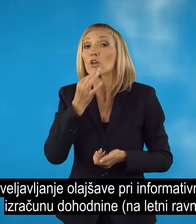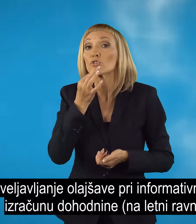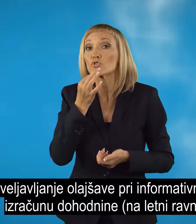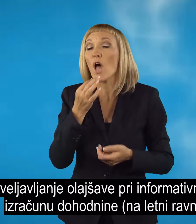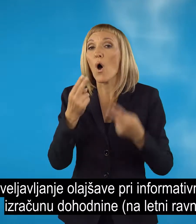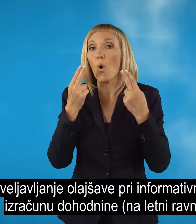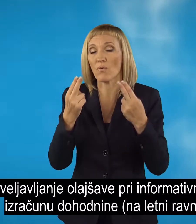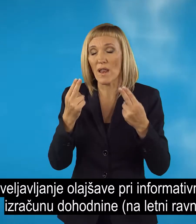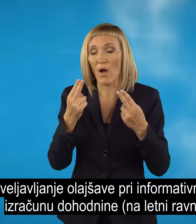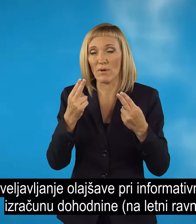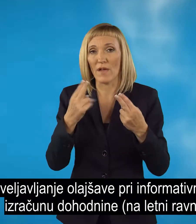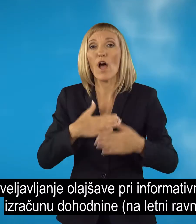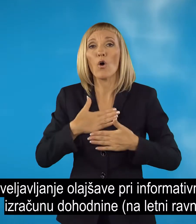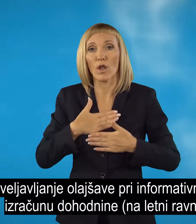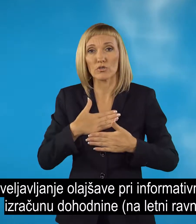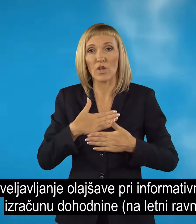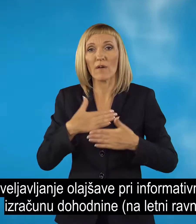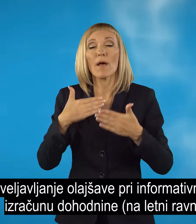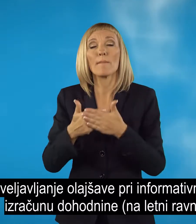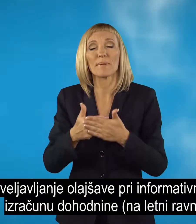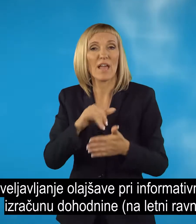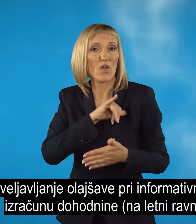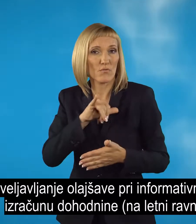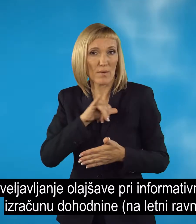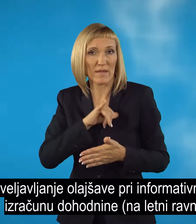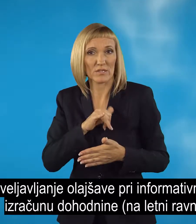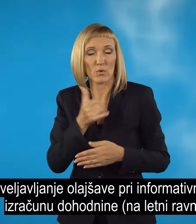Uveljavljanje olajšave pri informativnem izračunu dohodnine na letni ravni.